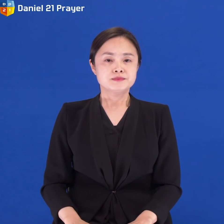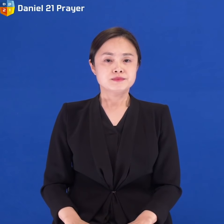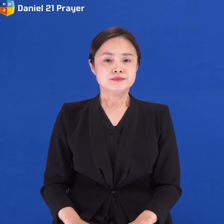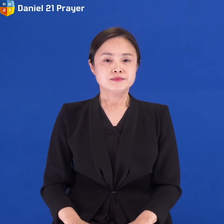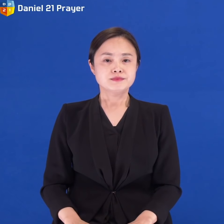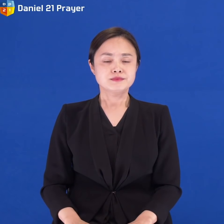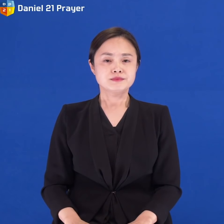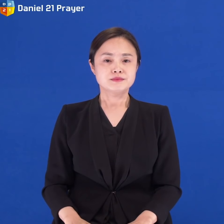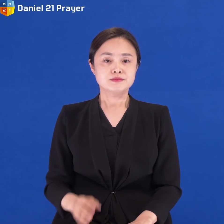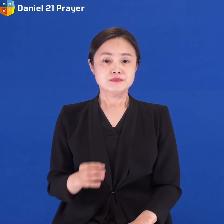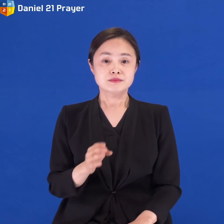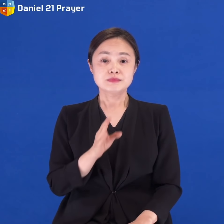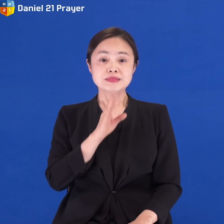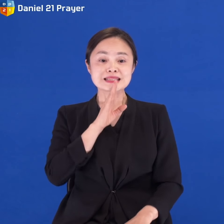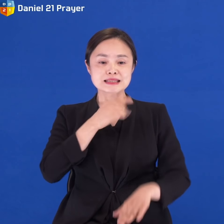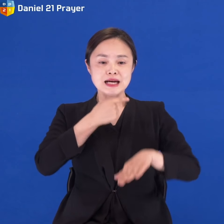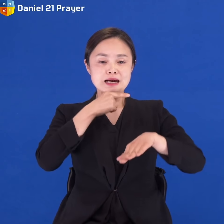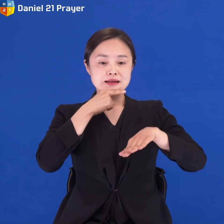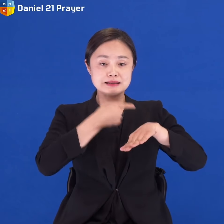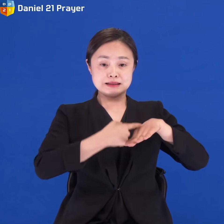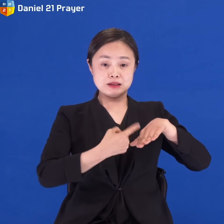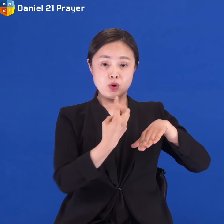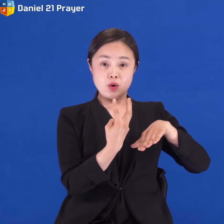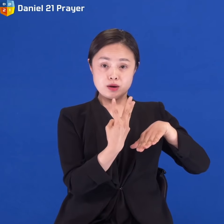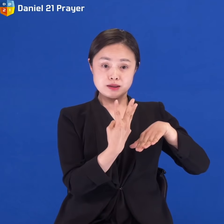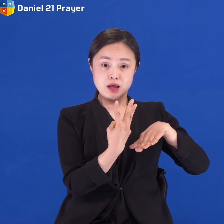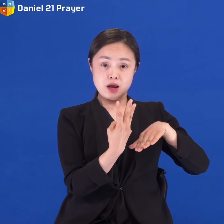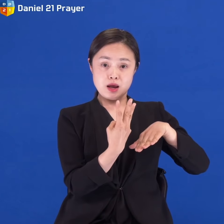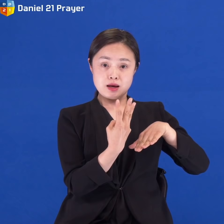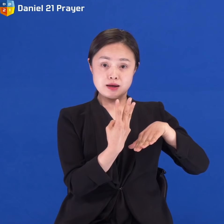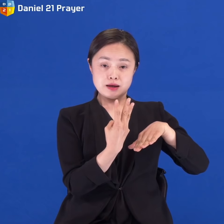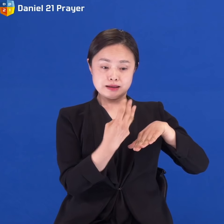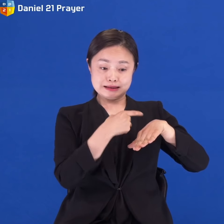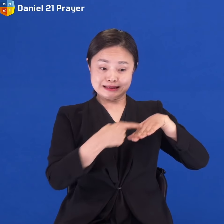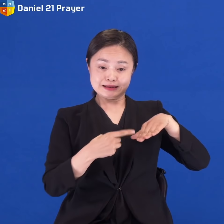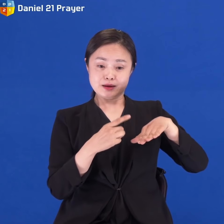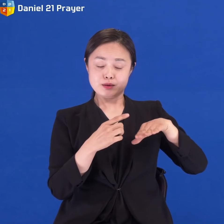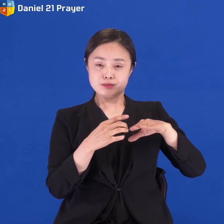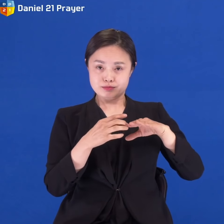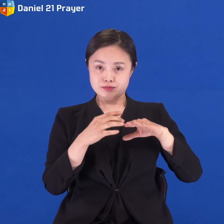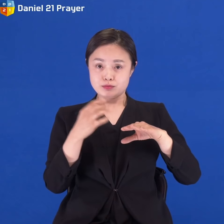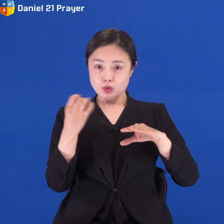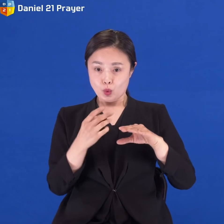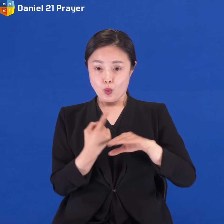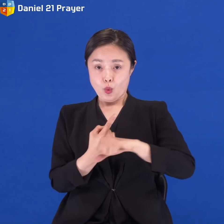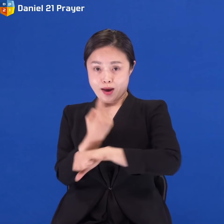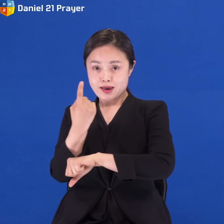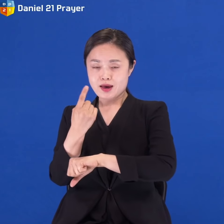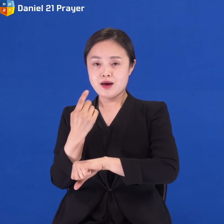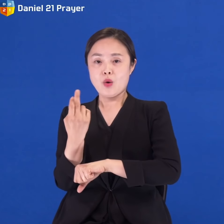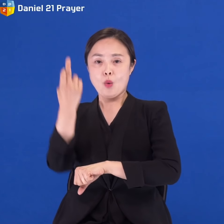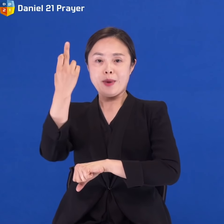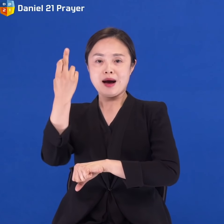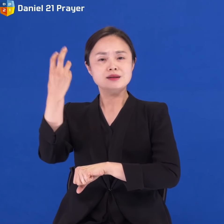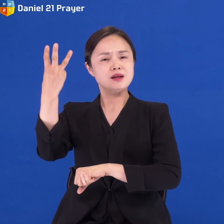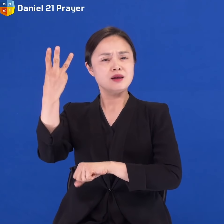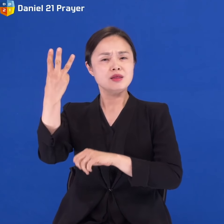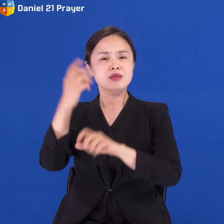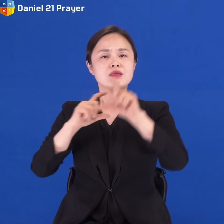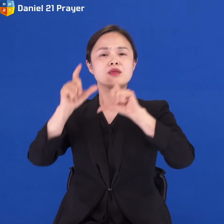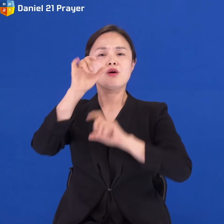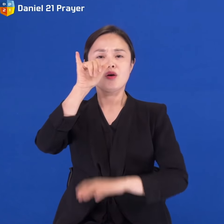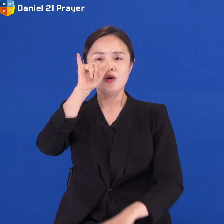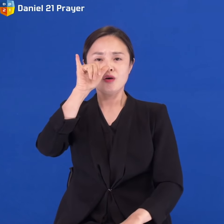저에게 여자는 숨겨려야 시집을 가서 잘 산다, 이렇게 오며 가며 아무렇지도 않게 저에게